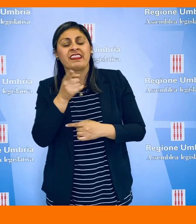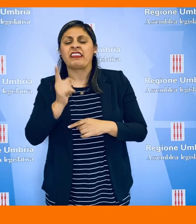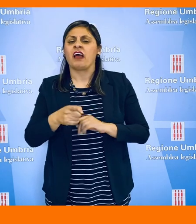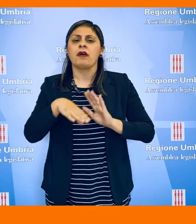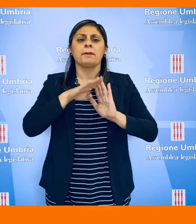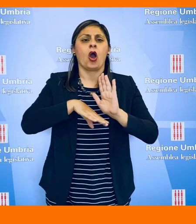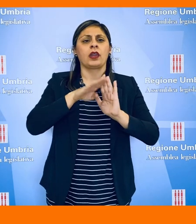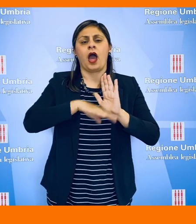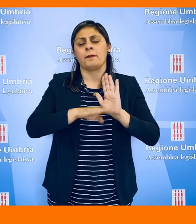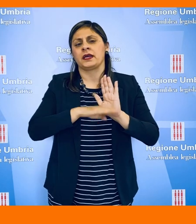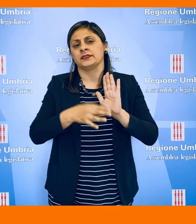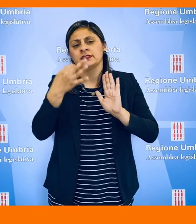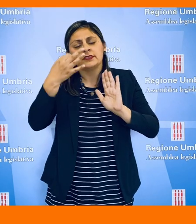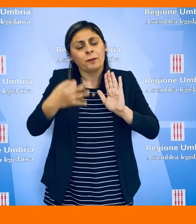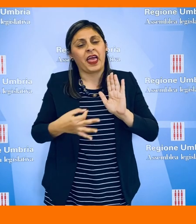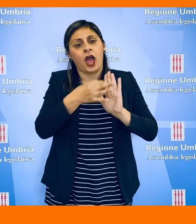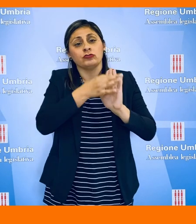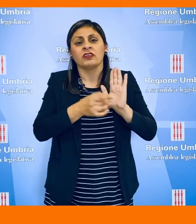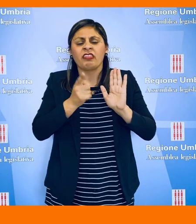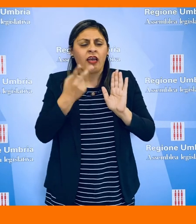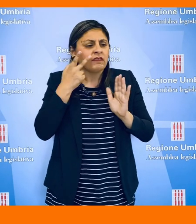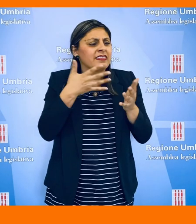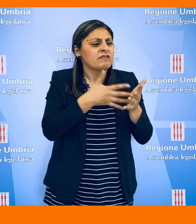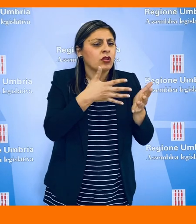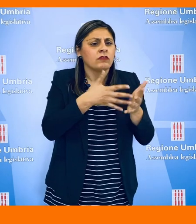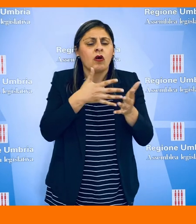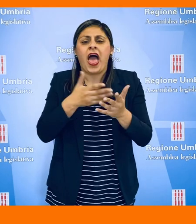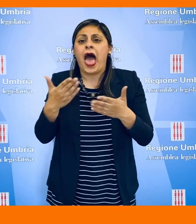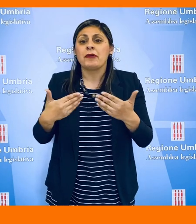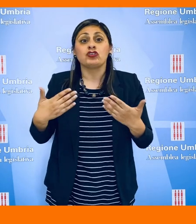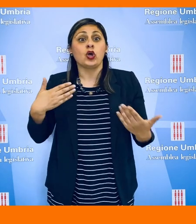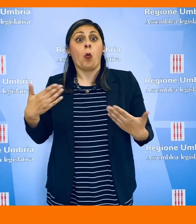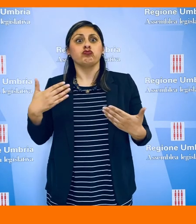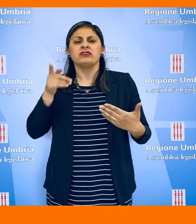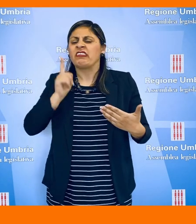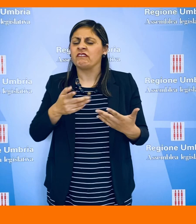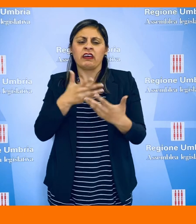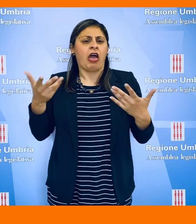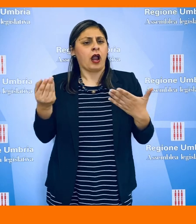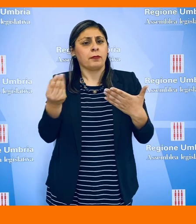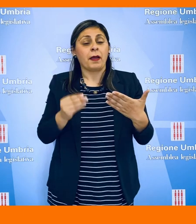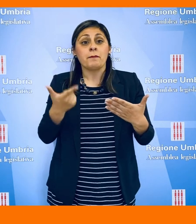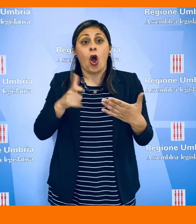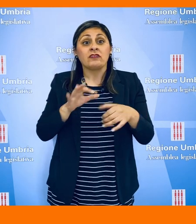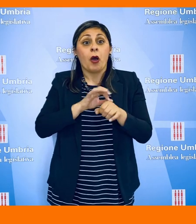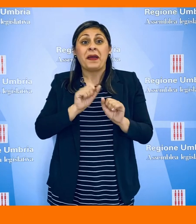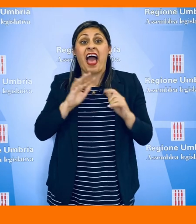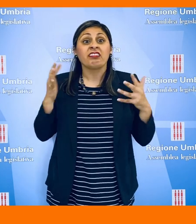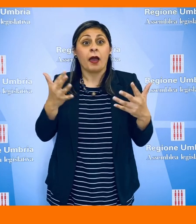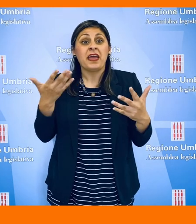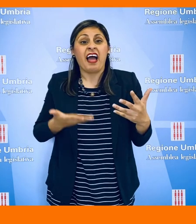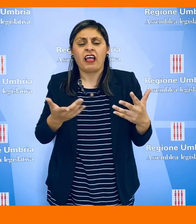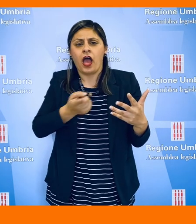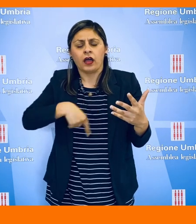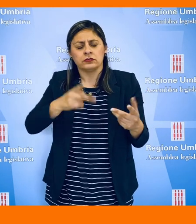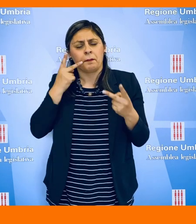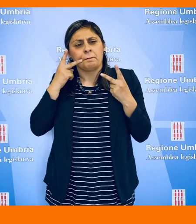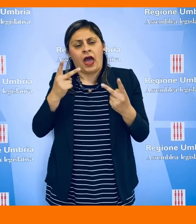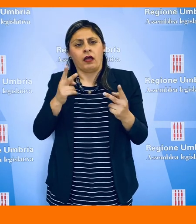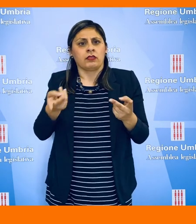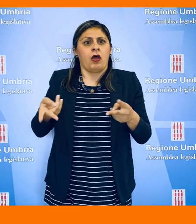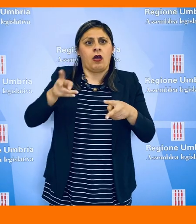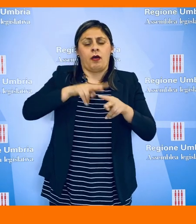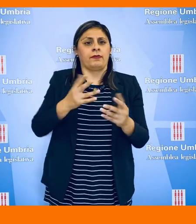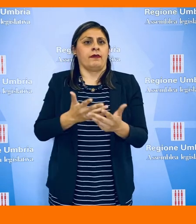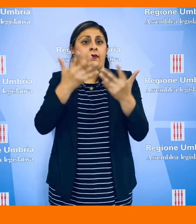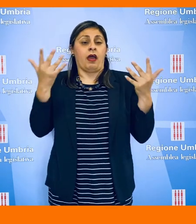una programmazione che tenga conto di tutte le criticità riguardanti l'emergenza urgenza, che con la pandemia sono apparse a tutti ancora